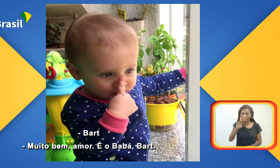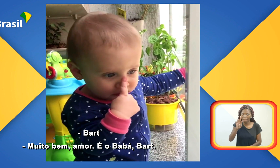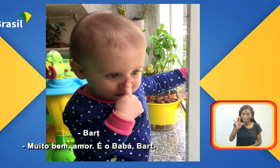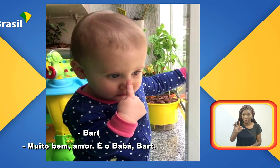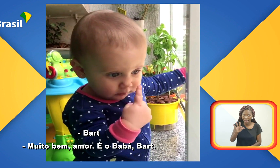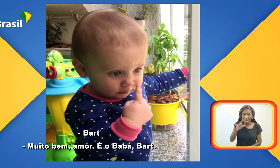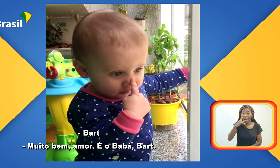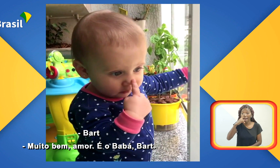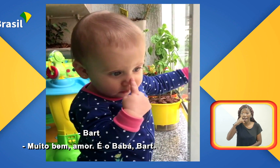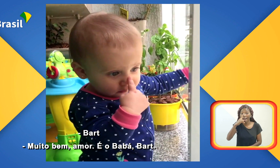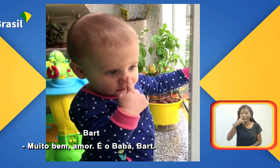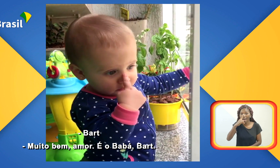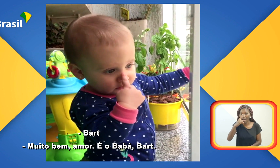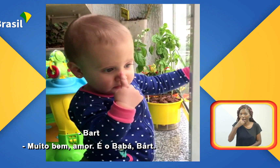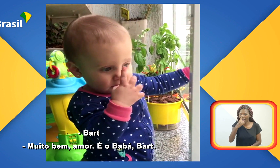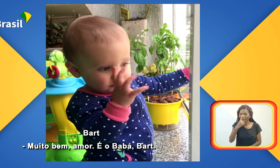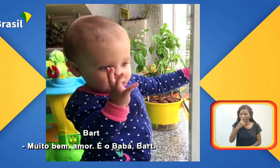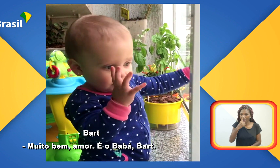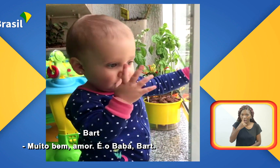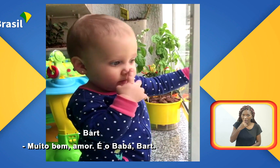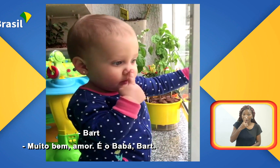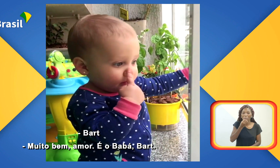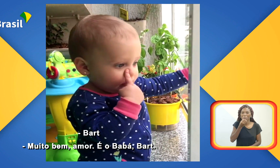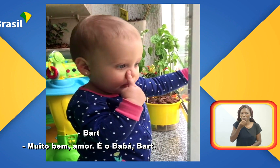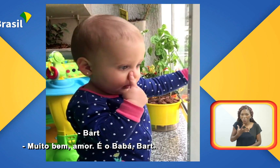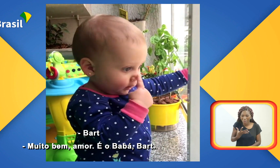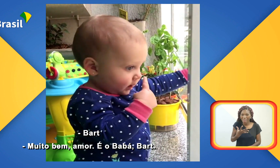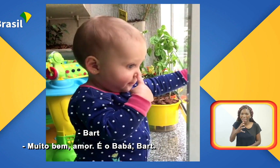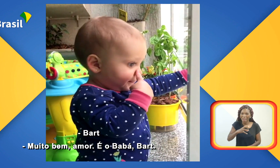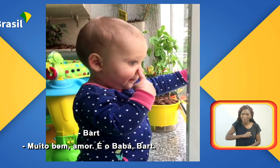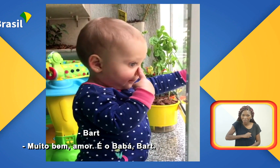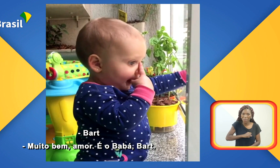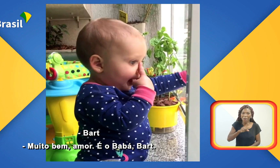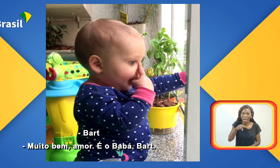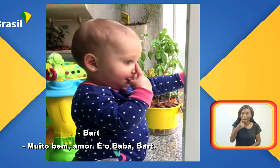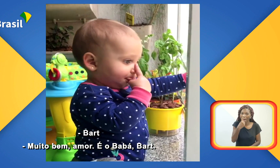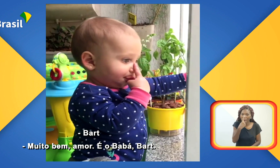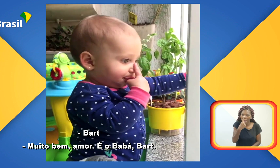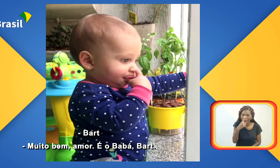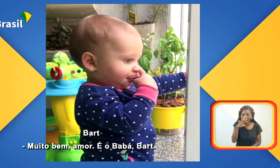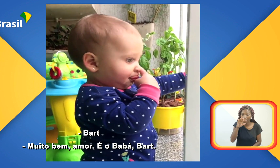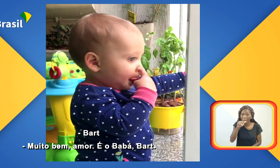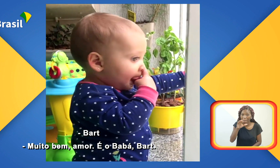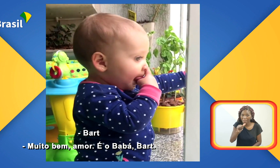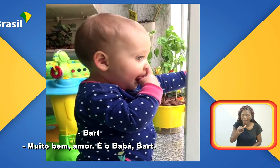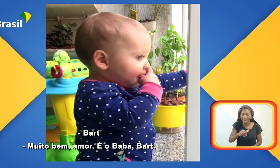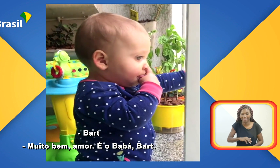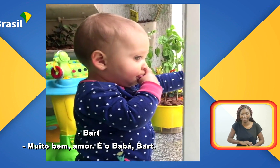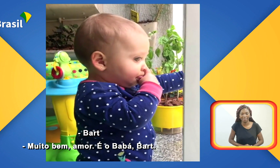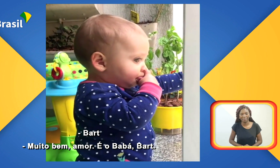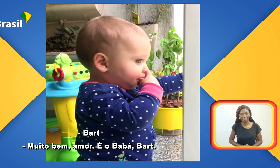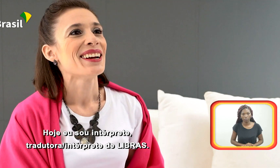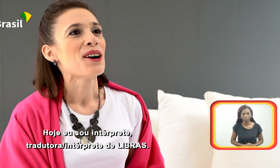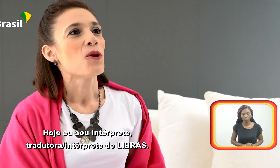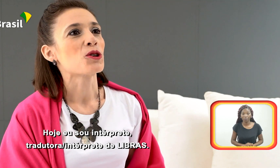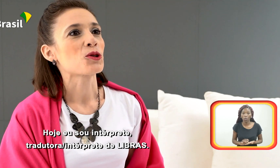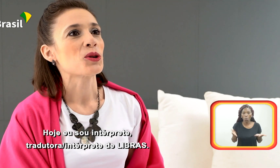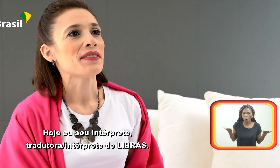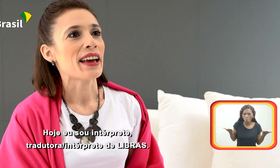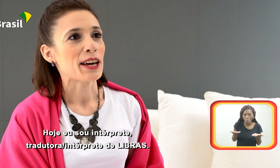Muito bem, amor. Bebê põe a mão no nariz. É o babá, Bart. Hoje eu sou